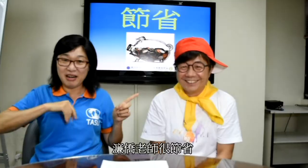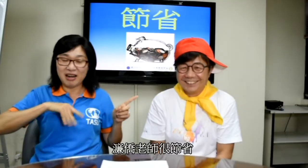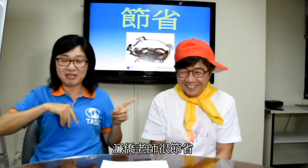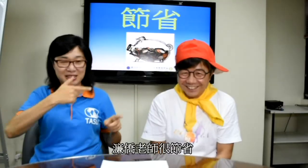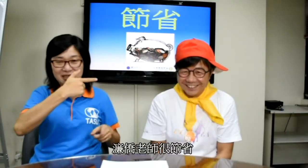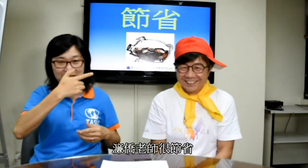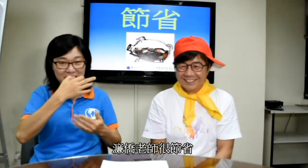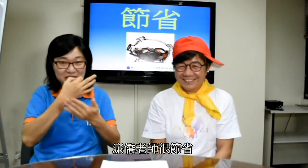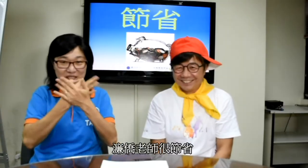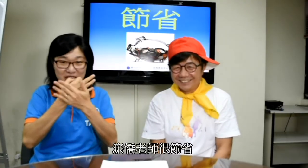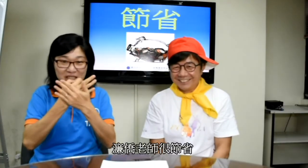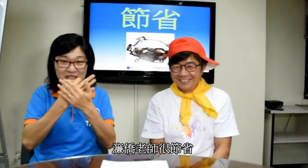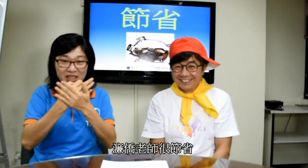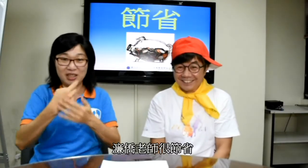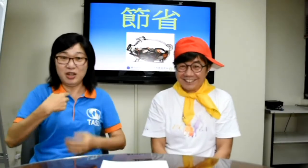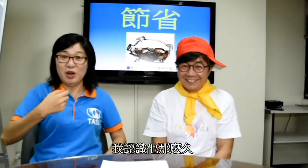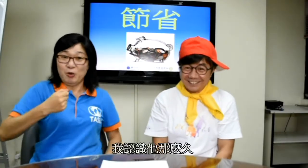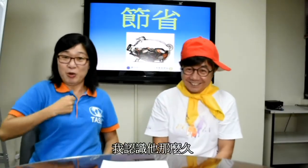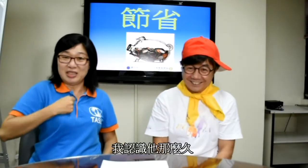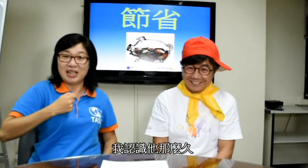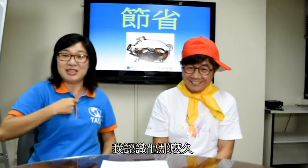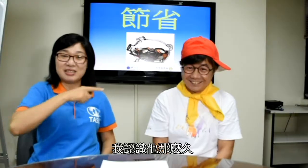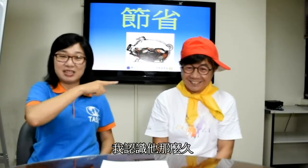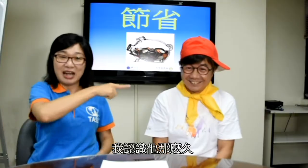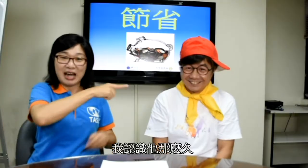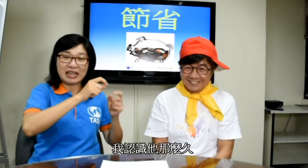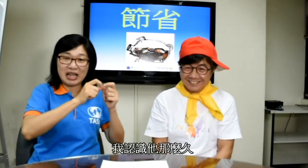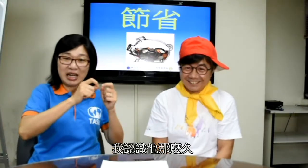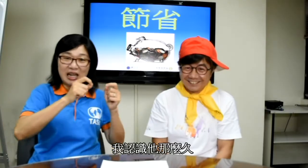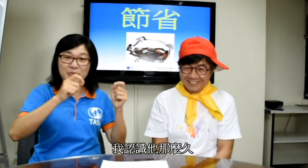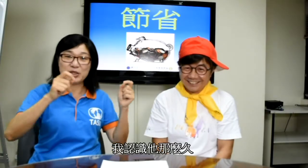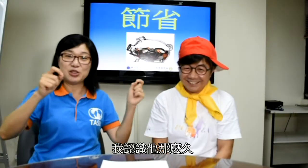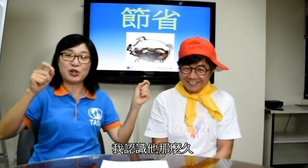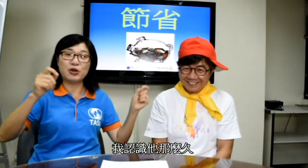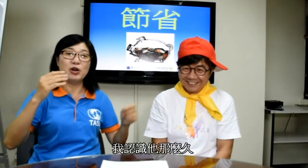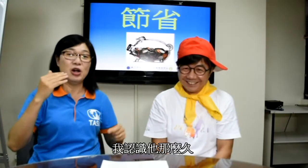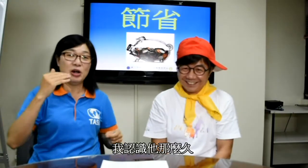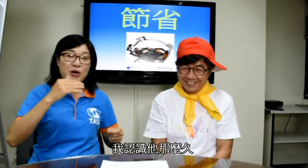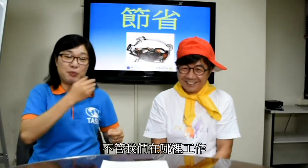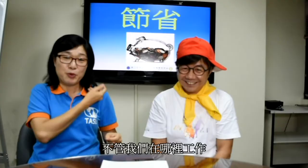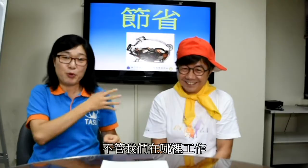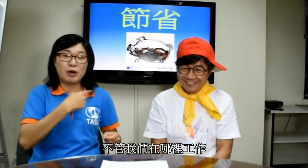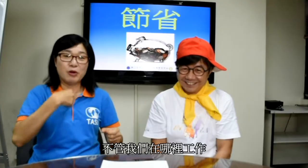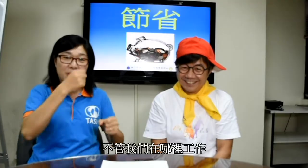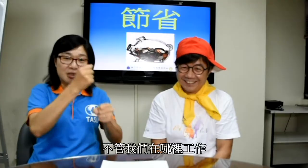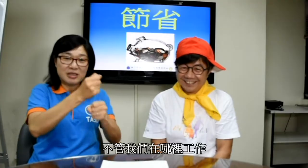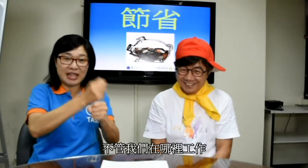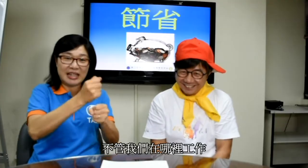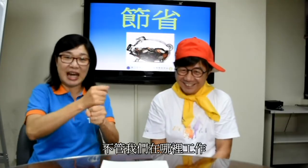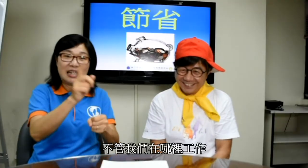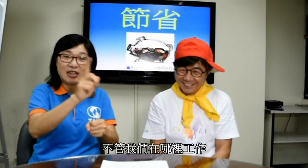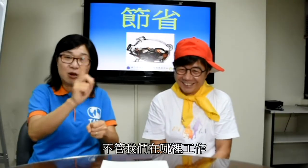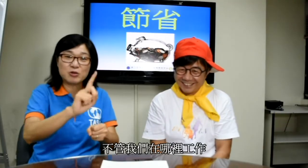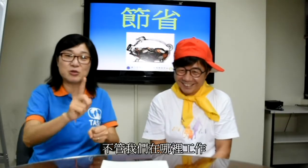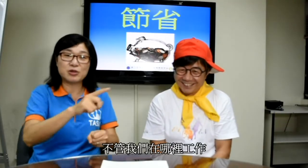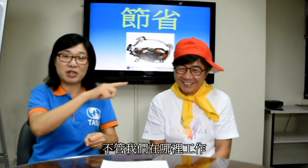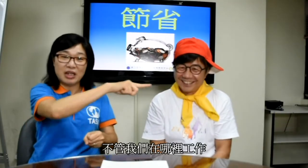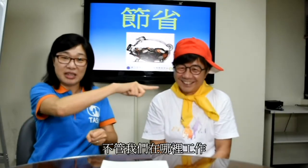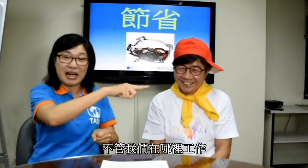老师很节省，我认识他那么久，不管我们在哪里工作，他